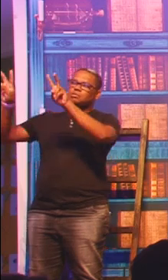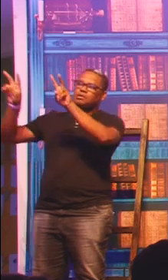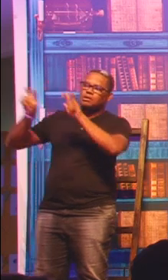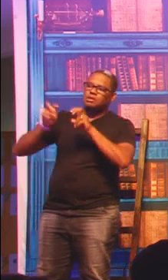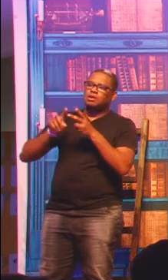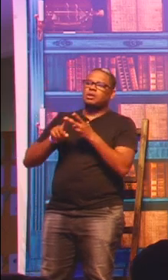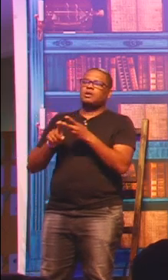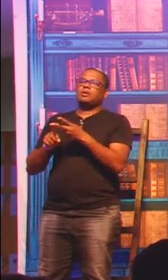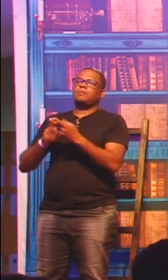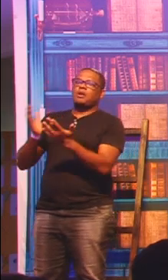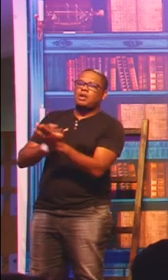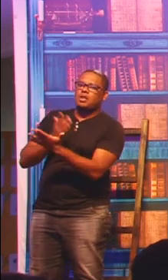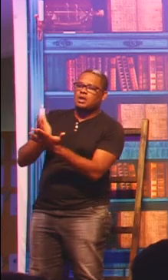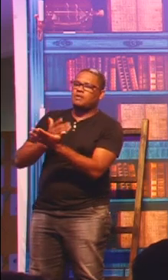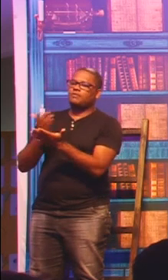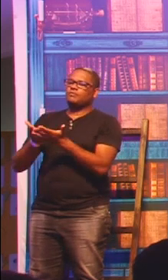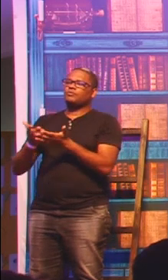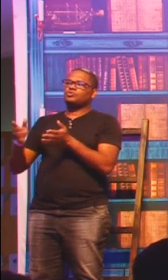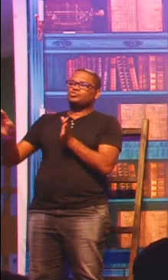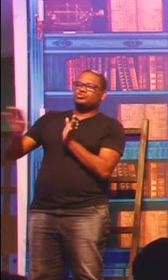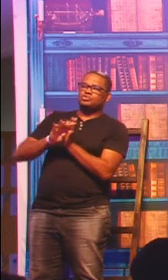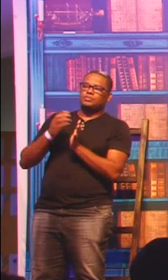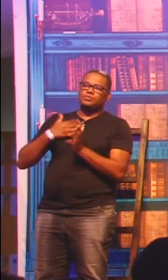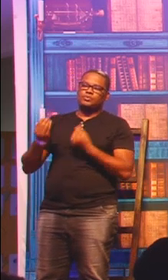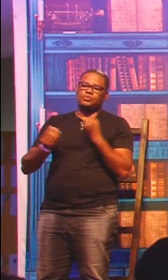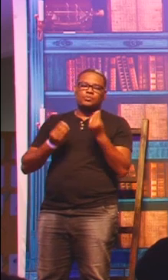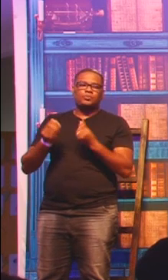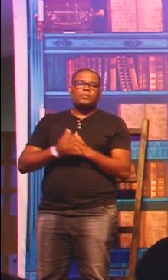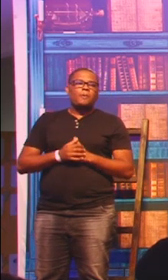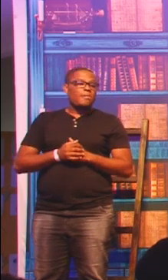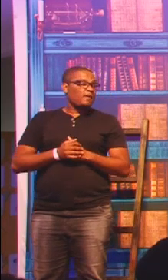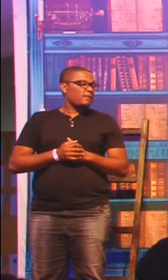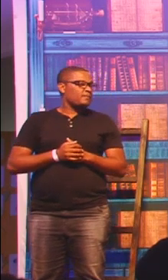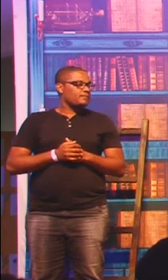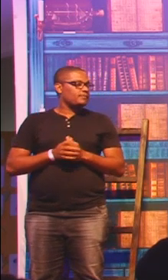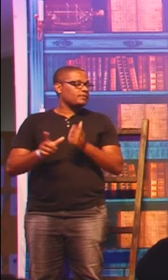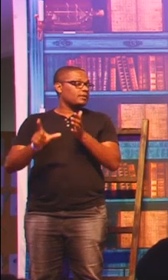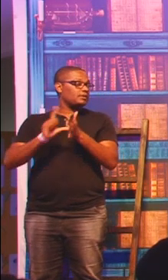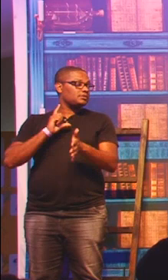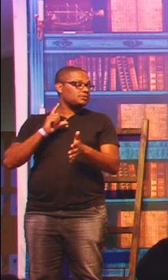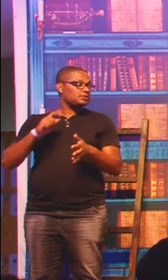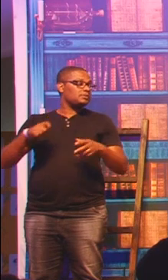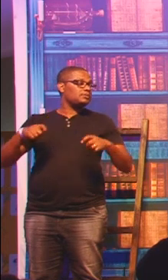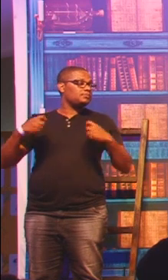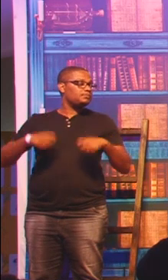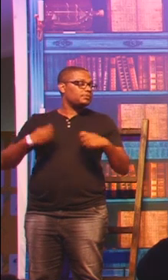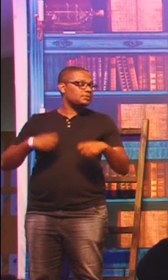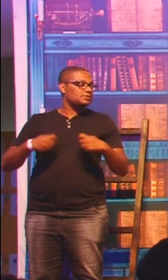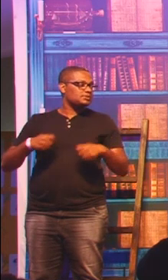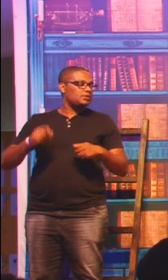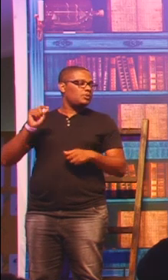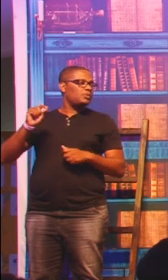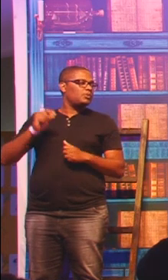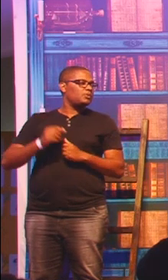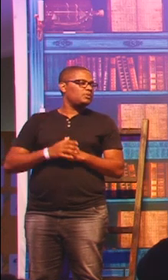a obra, né? Como é que ela vai chegando. Antes de mais nada, a gente precisa estar